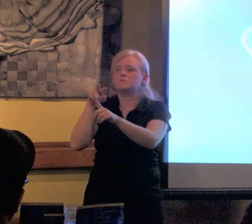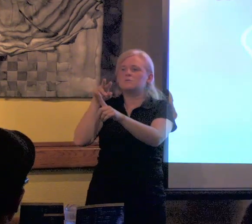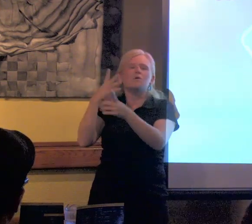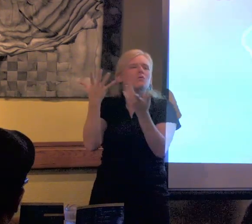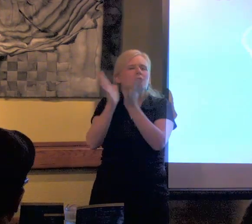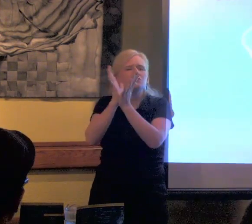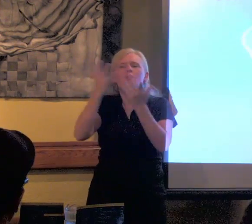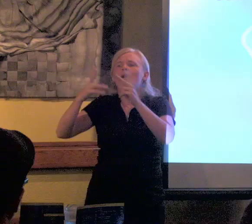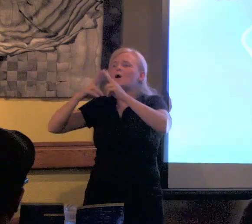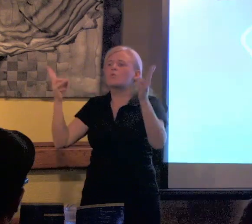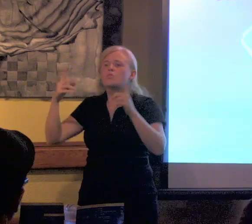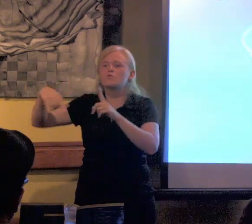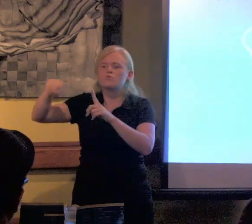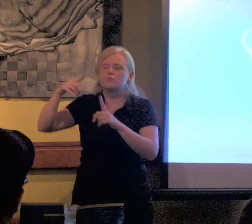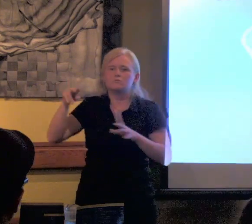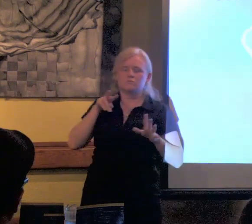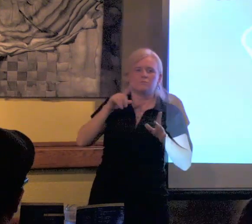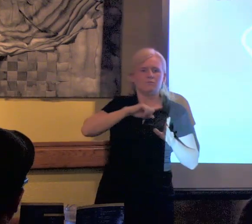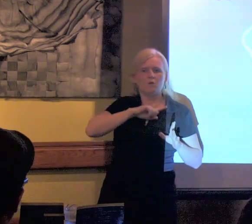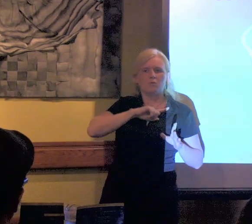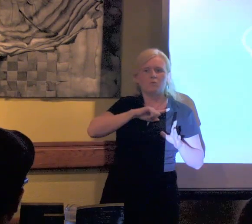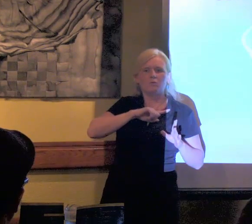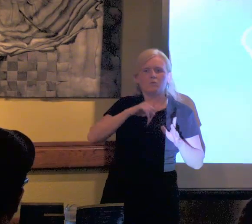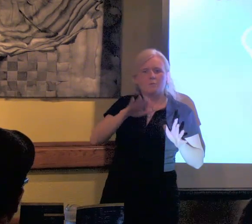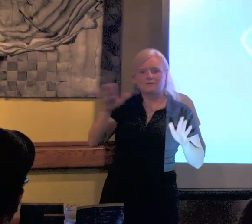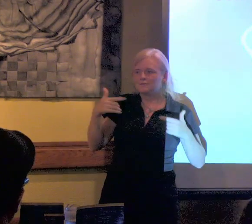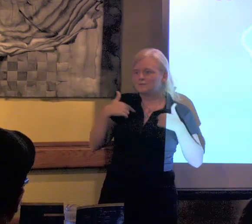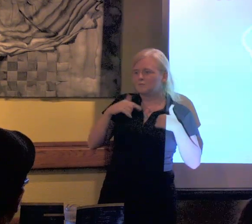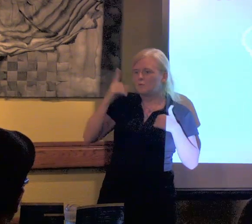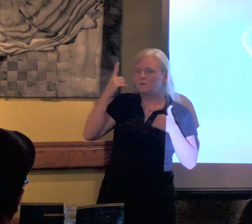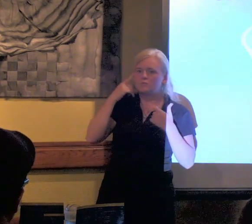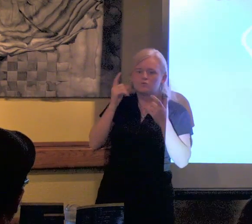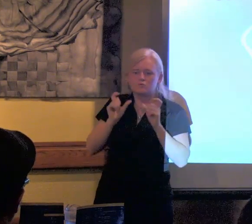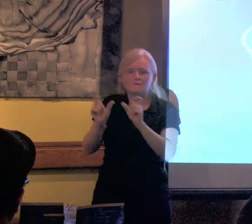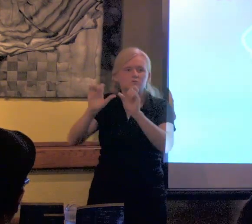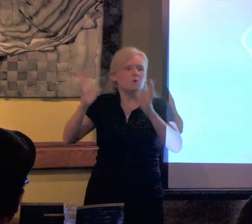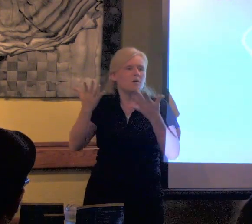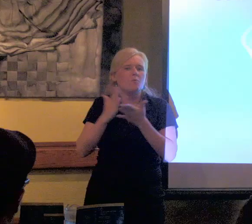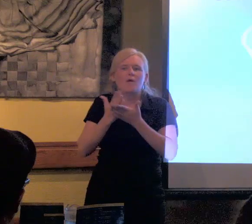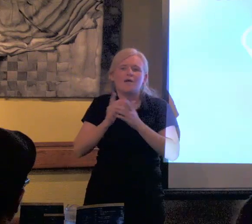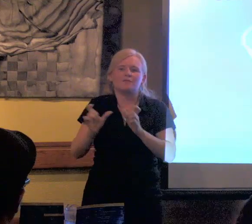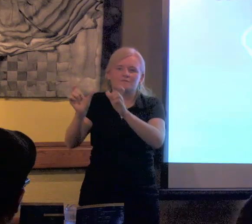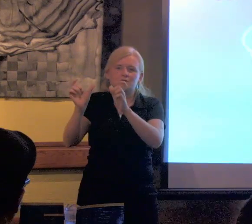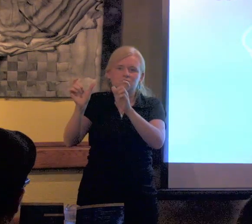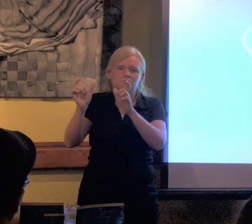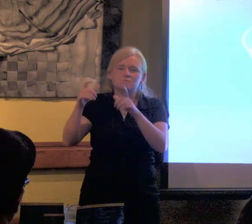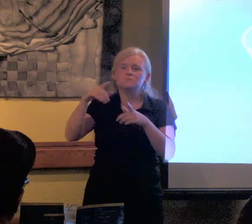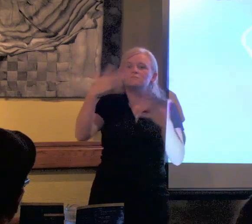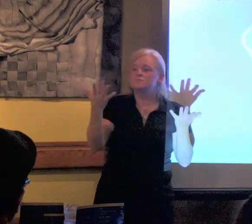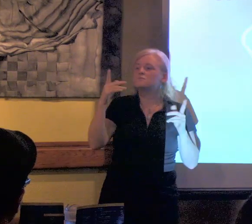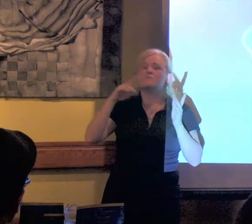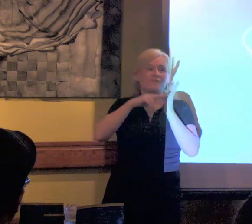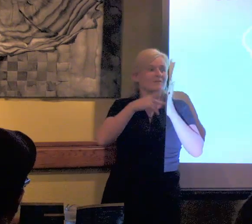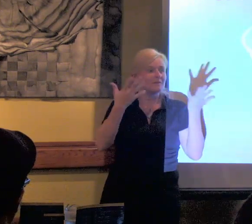La première réaction qu'on a face au danger ou face à l'inconnu, c'est la peur. C'est un comportement humain, c'est un mécanisme de